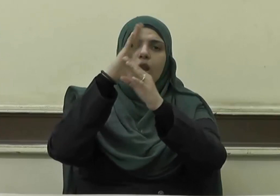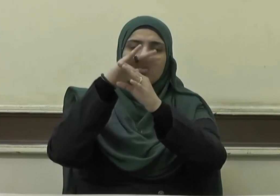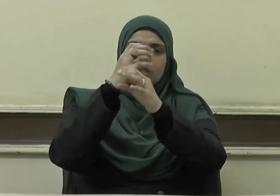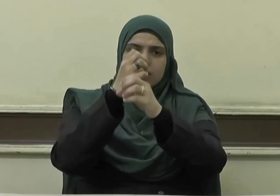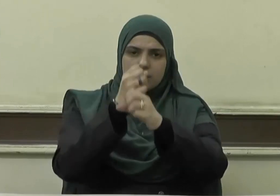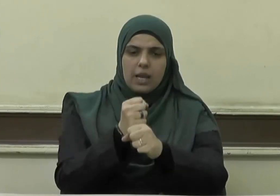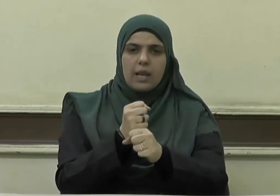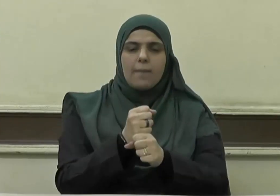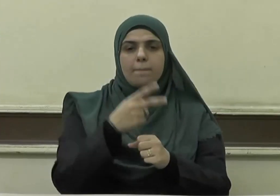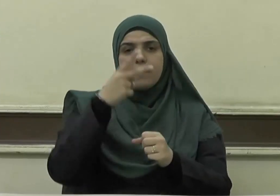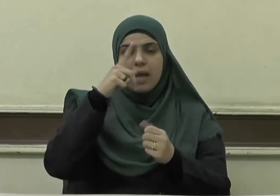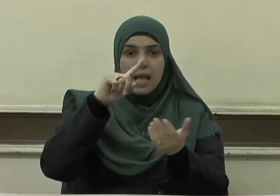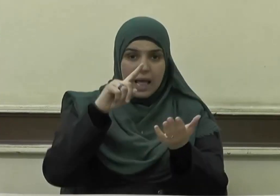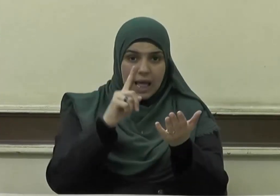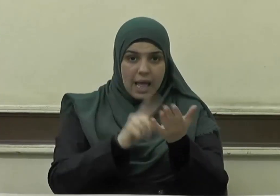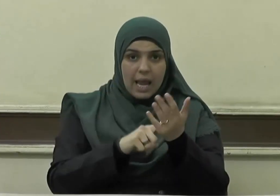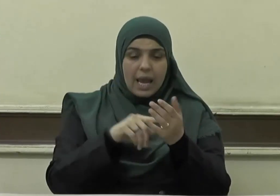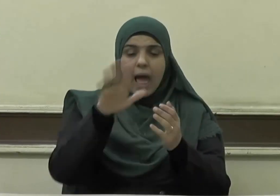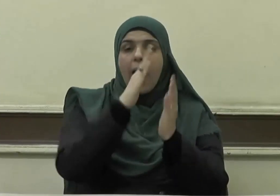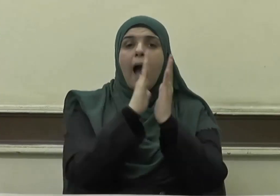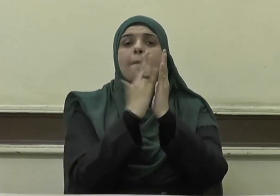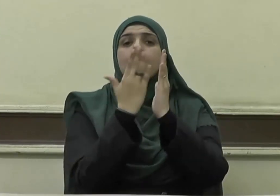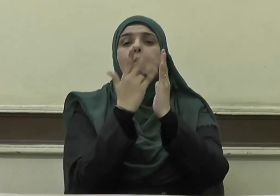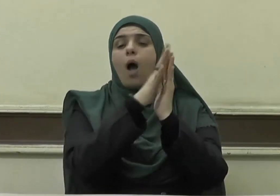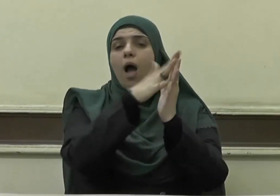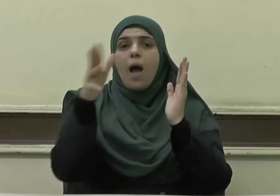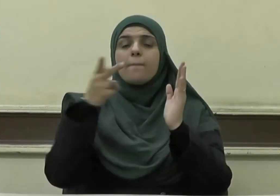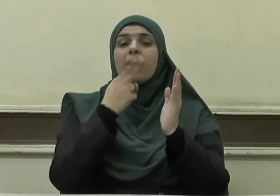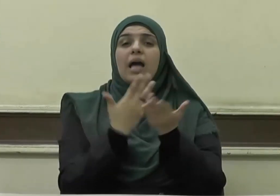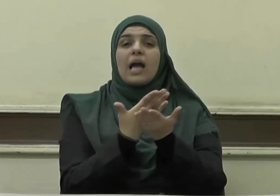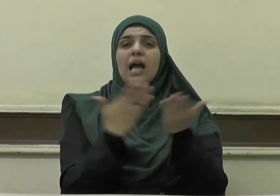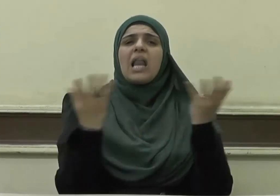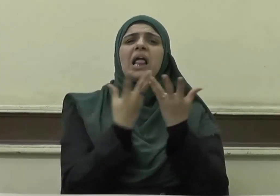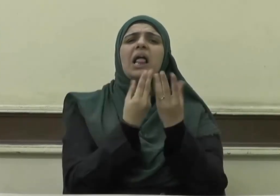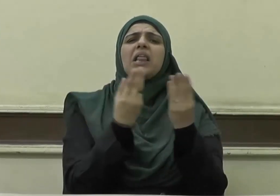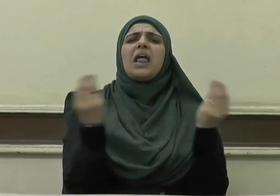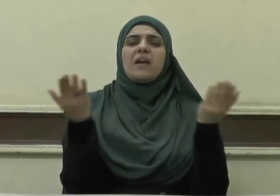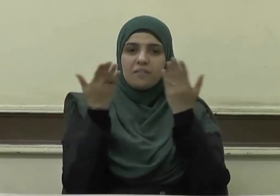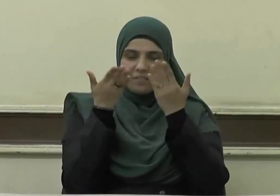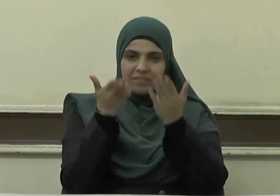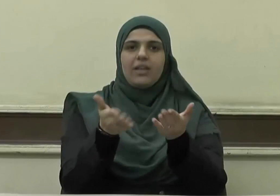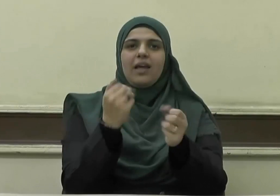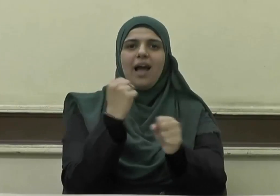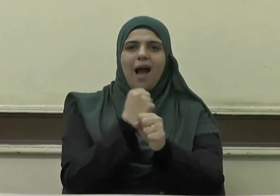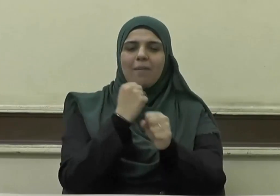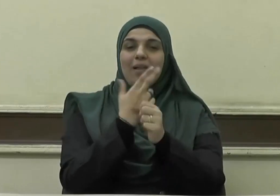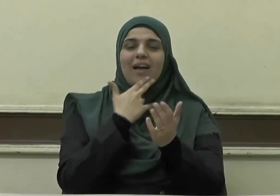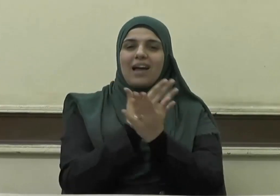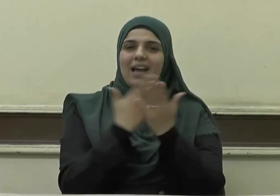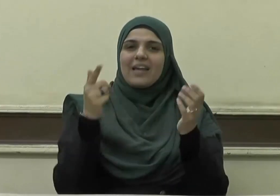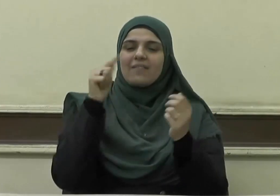إن أبواب الخير لكثيرة التسبيح